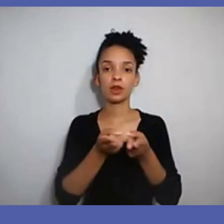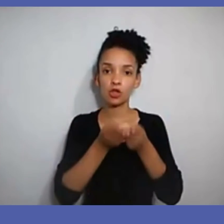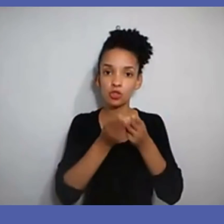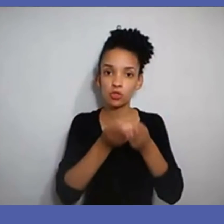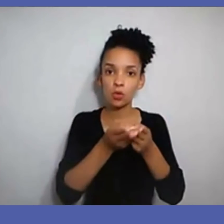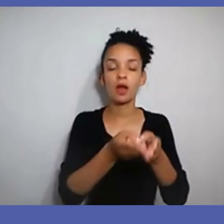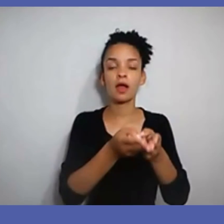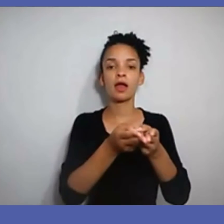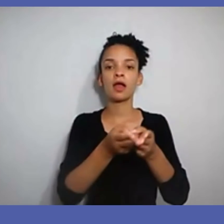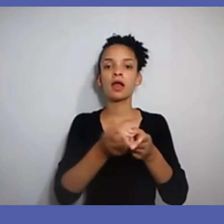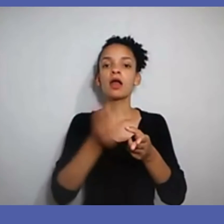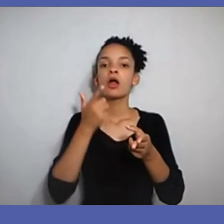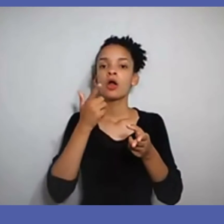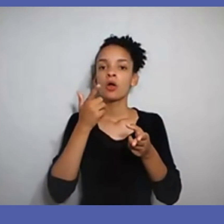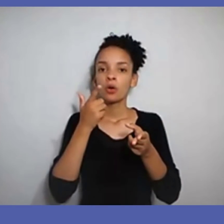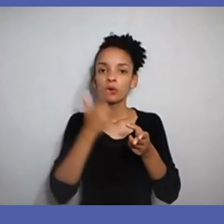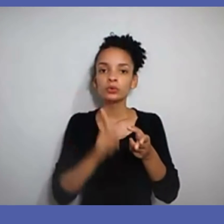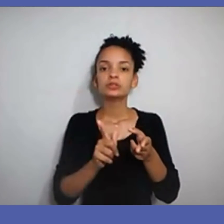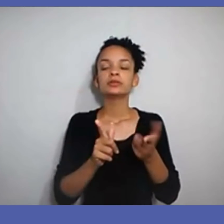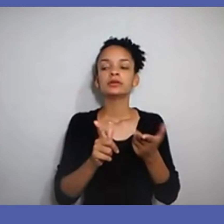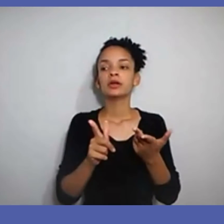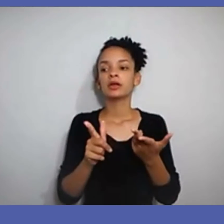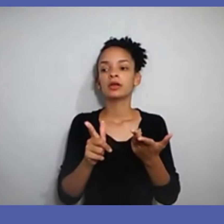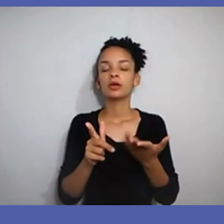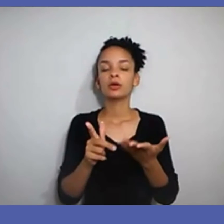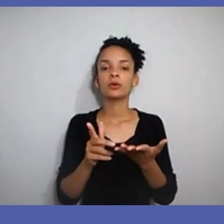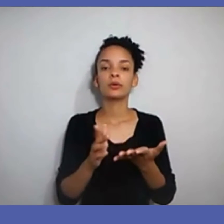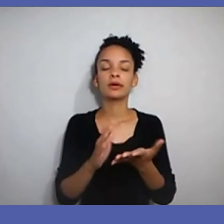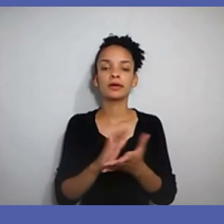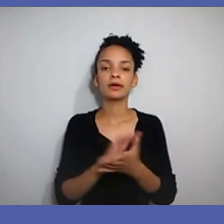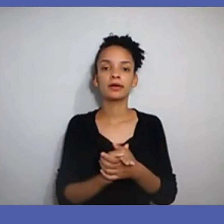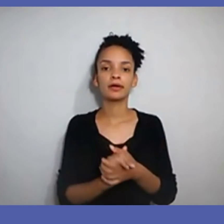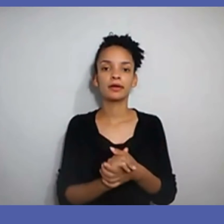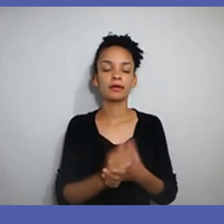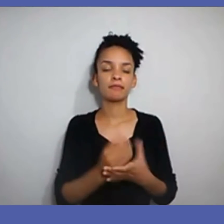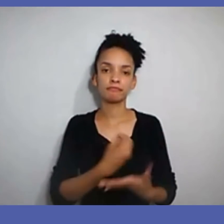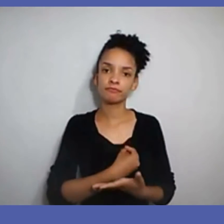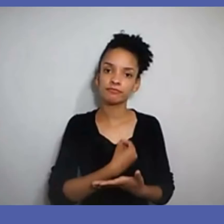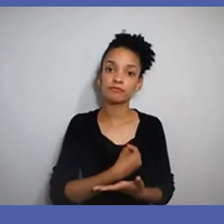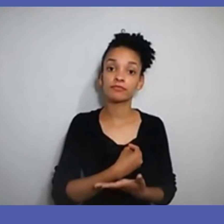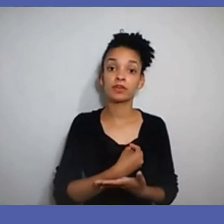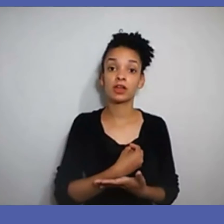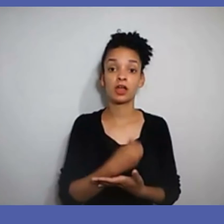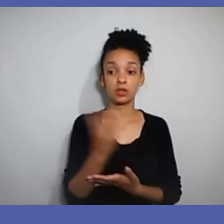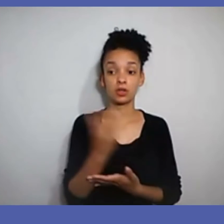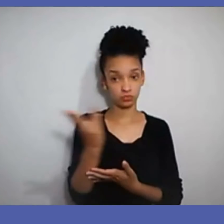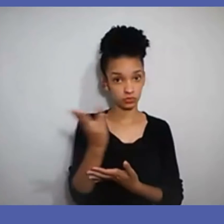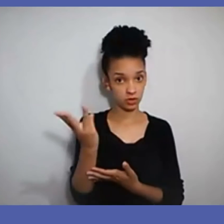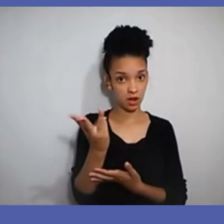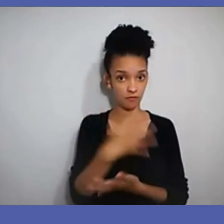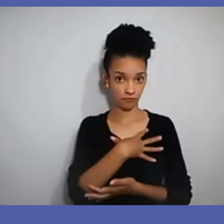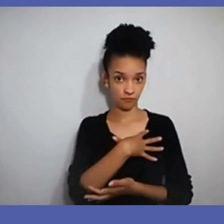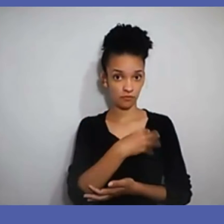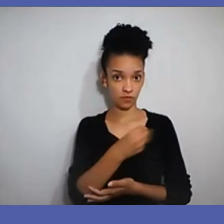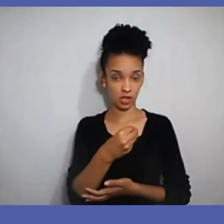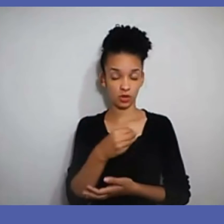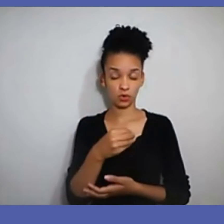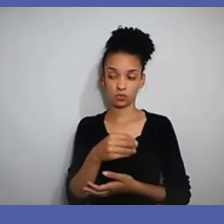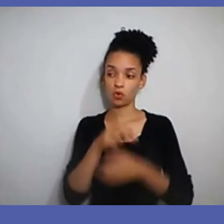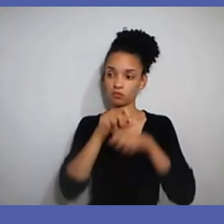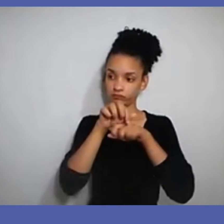os seus 3 filhos, né, Sem, Jafé e Cã, se espalharam pela terra,